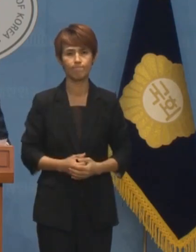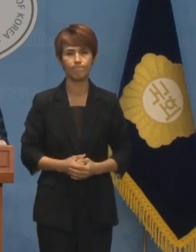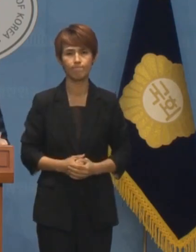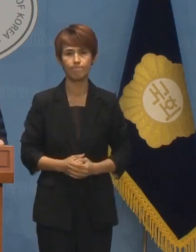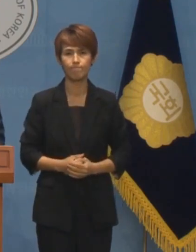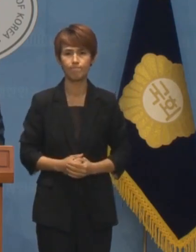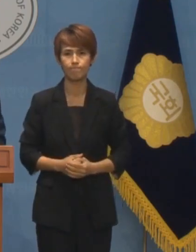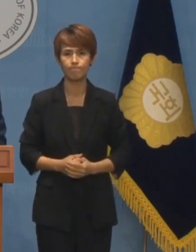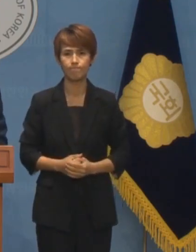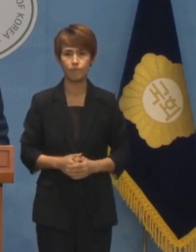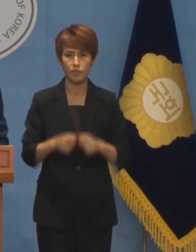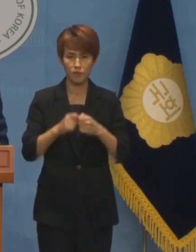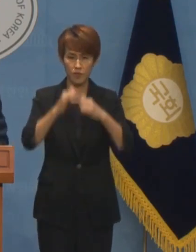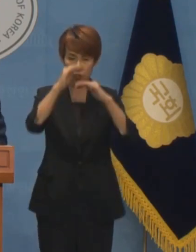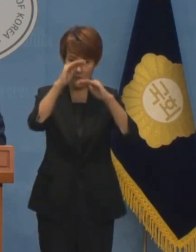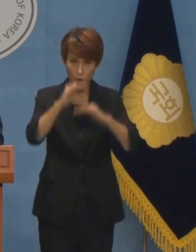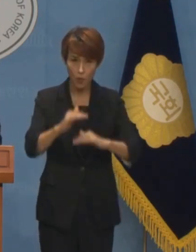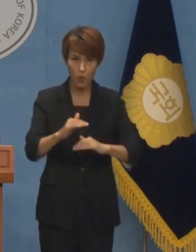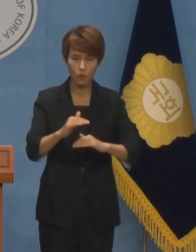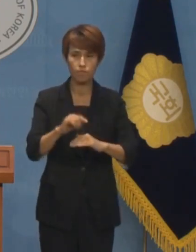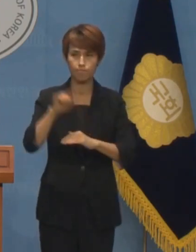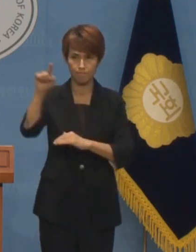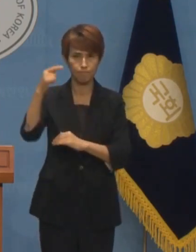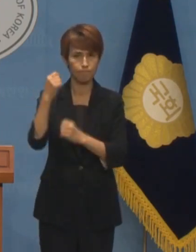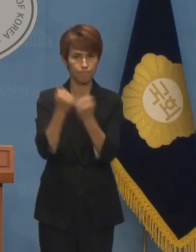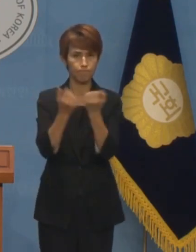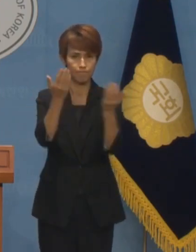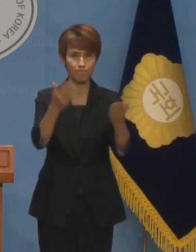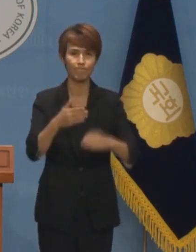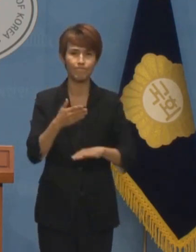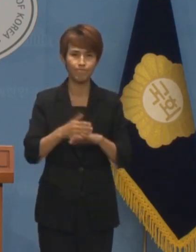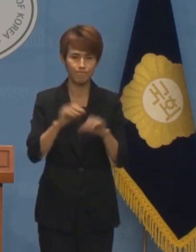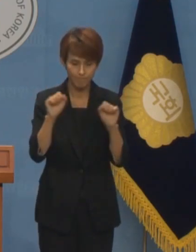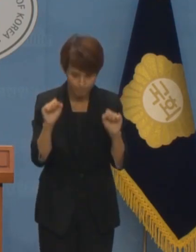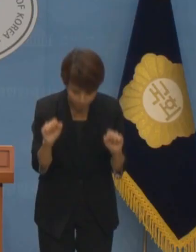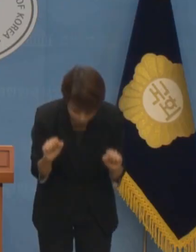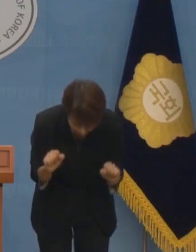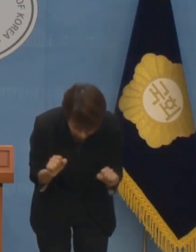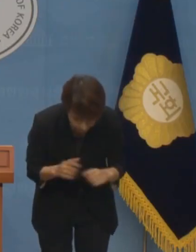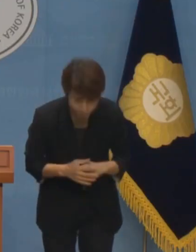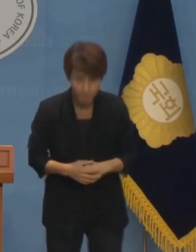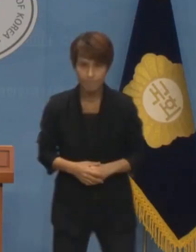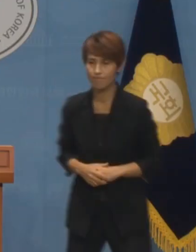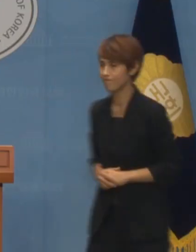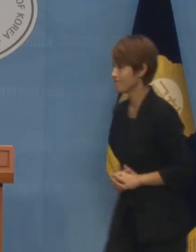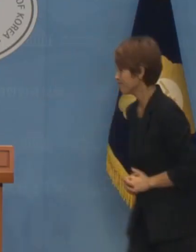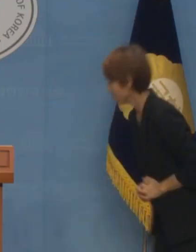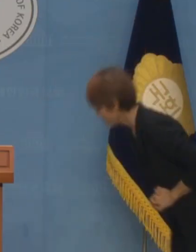보다 상세한 사항은 백브리핑에서 말씀드리도록 하겠습니다. 감사합니다.